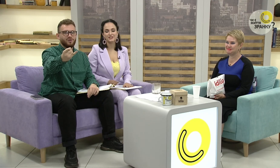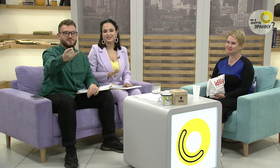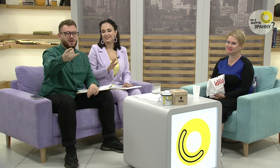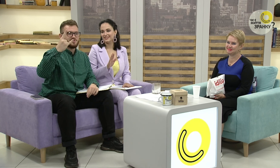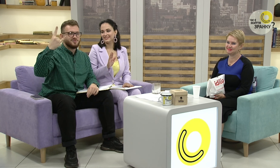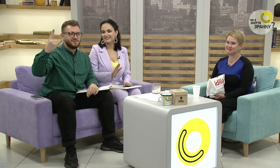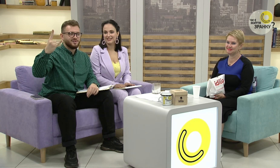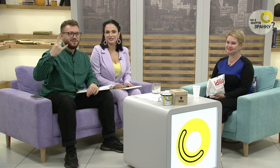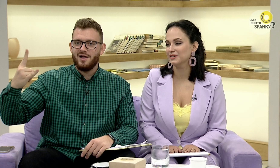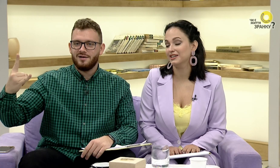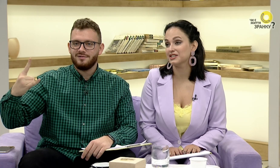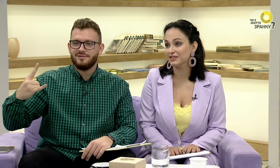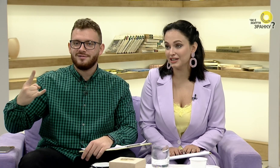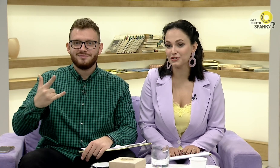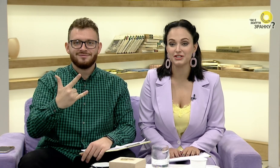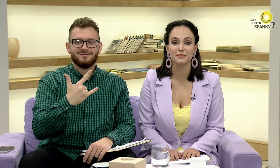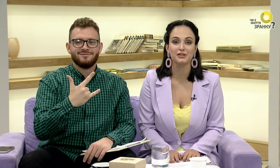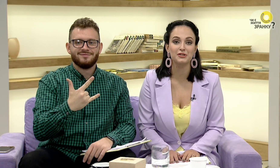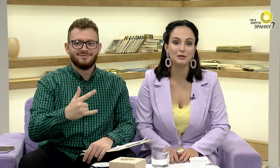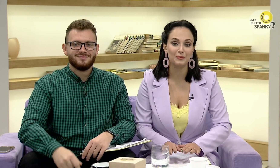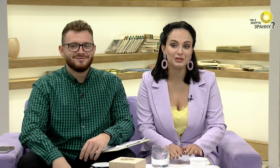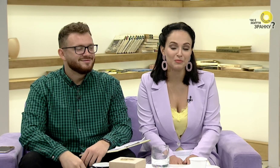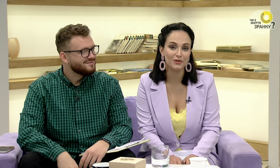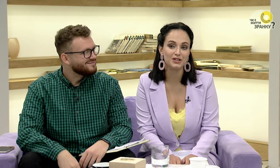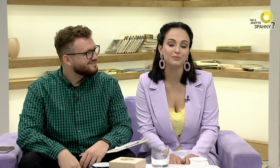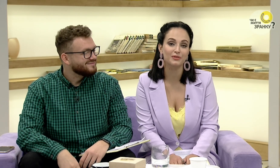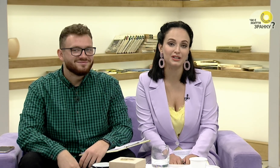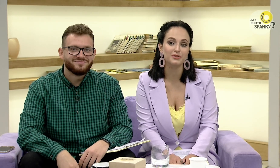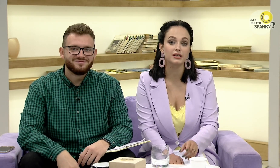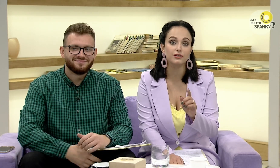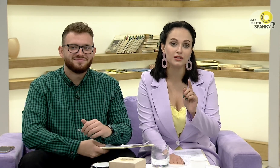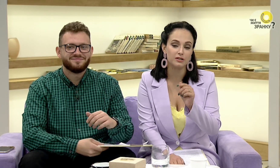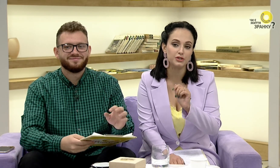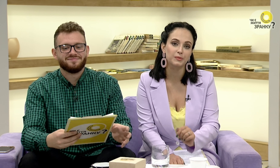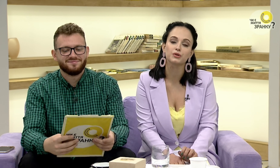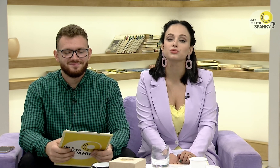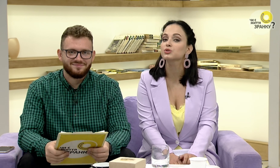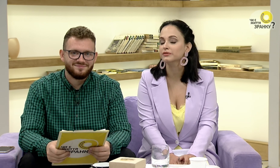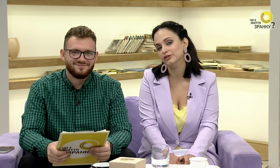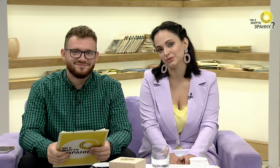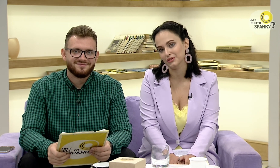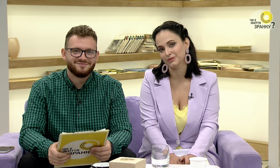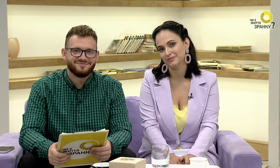нас показують. Зараз ми швиденько ще потанцюємо, а потім повернемося і розкажемо ще про одну дуже дивовижну жінку.